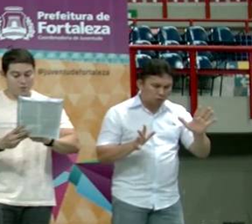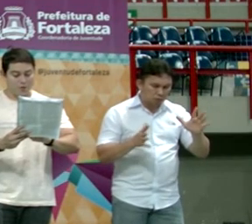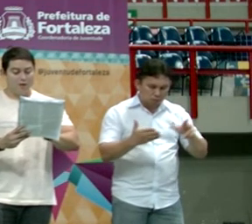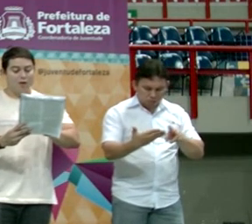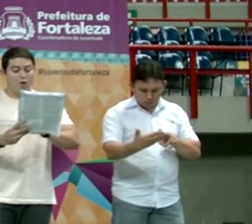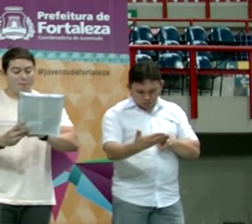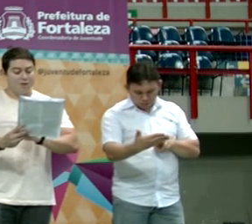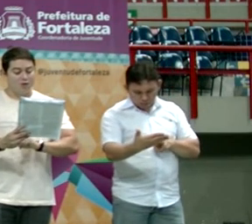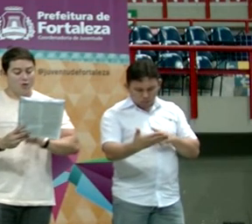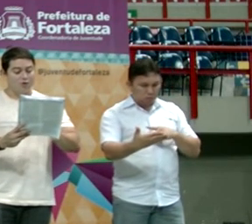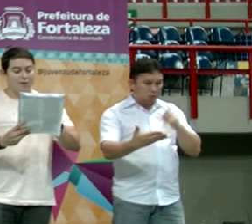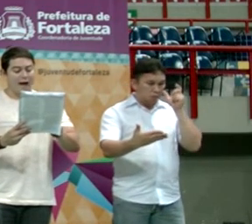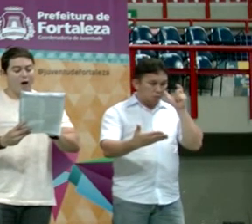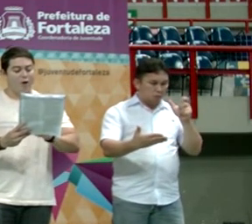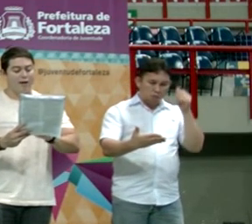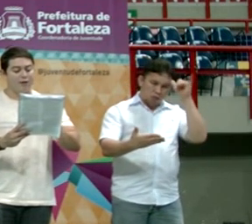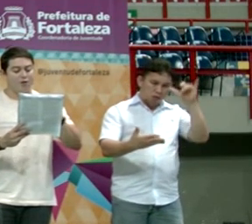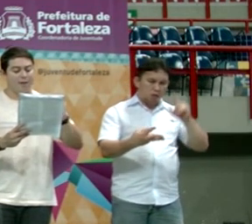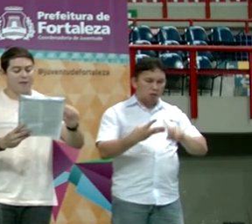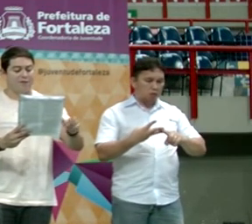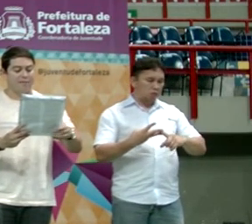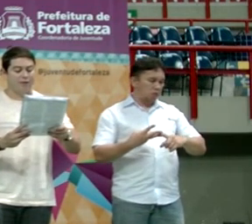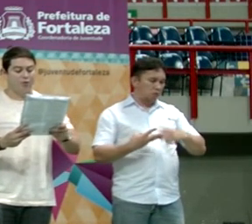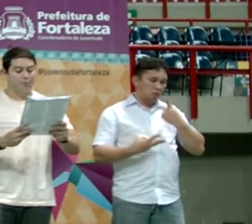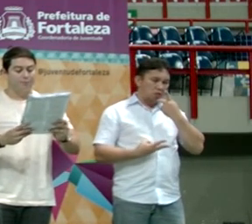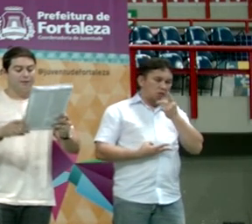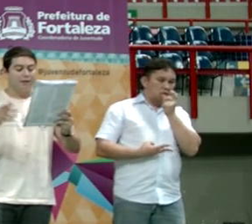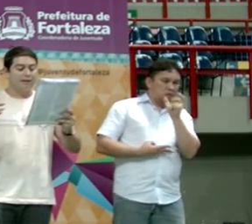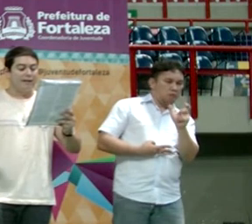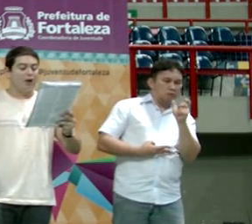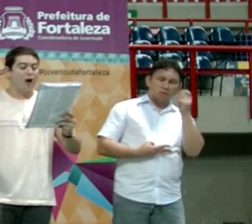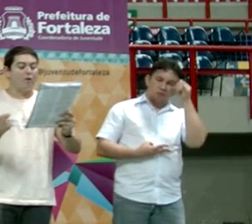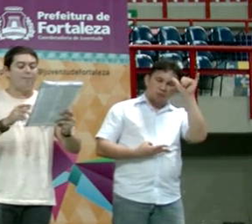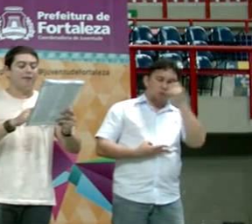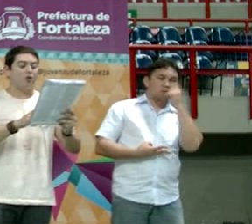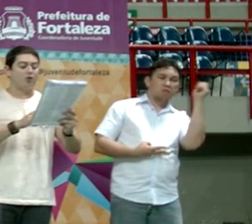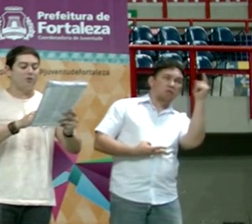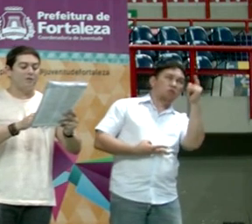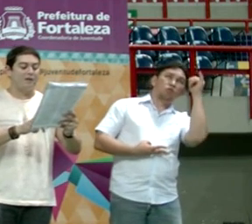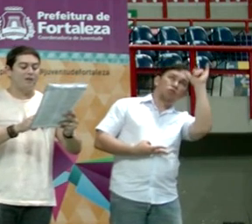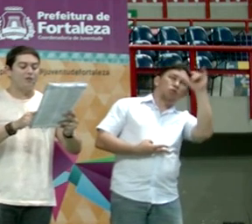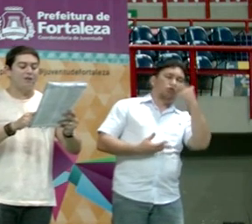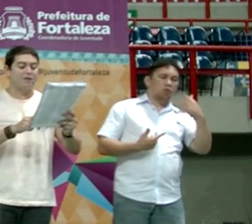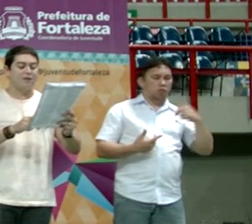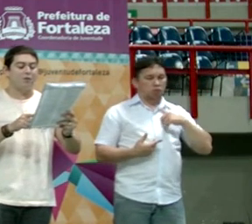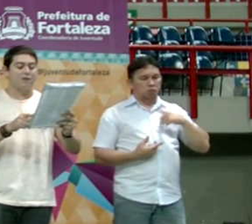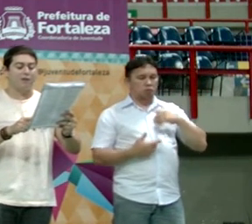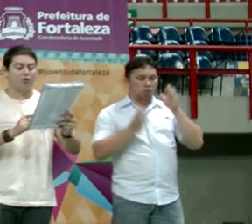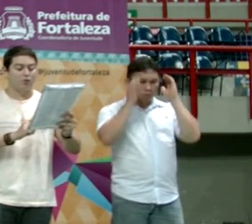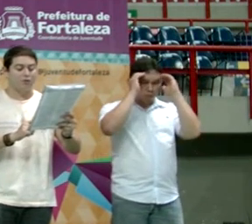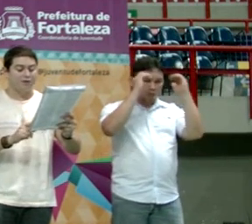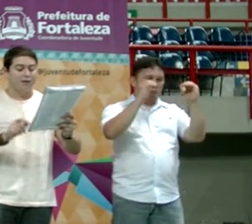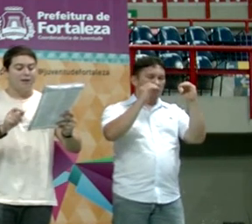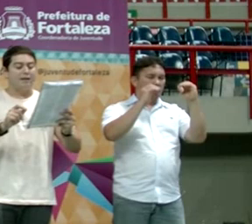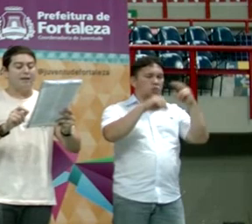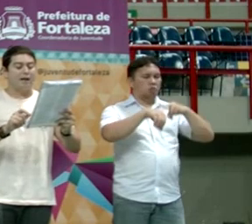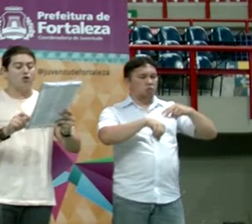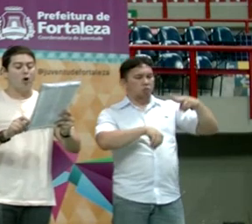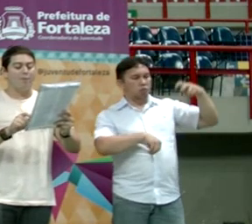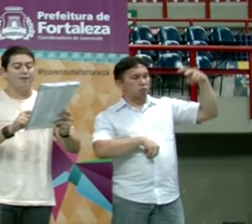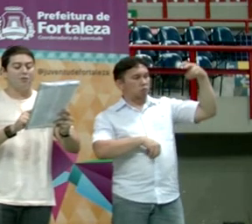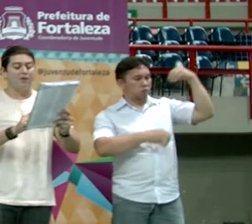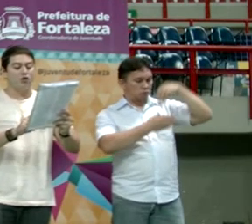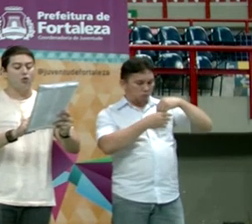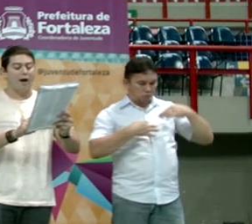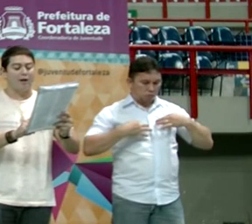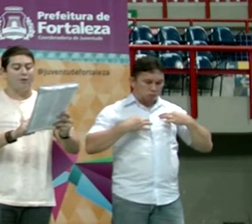aqui. Cobiçoso, arrogante ou blasfemador, que logo abandone os vícios e sigam as virtudes, que